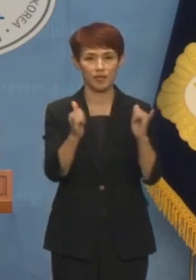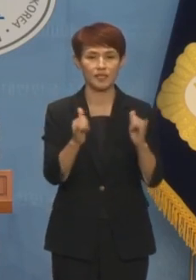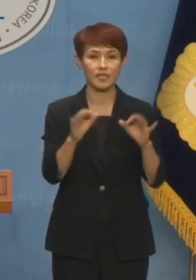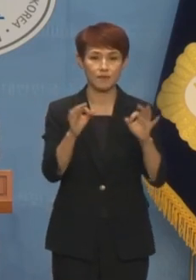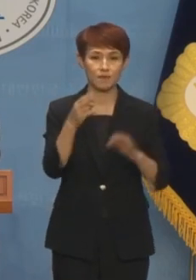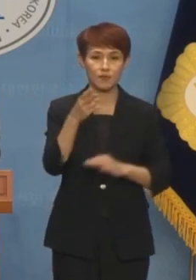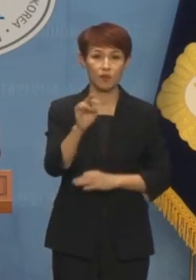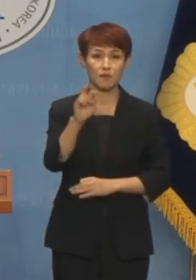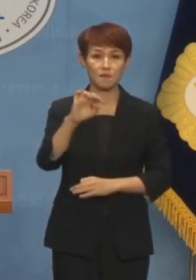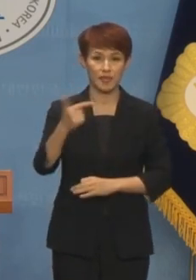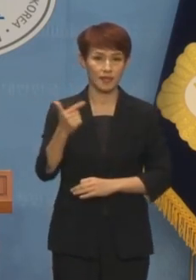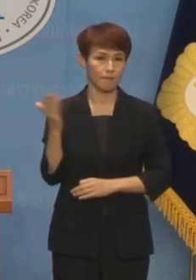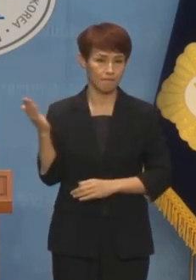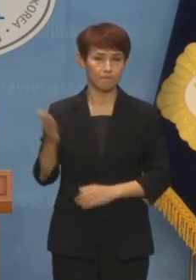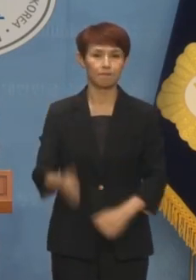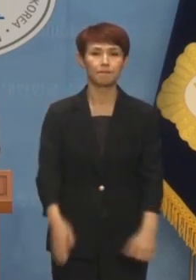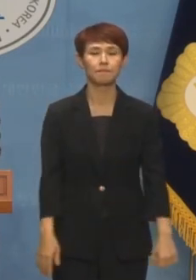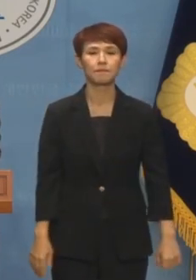김영민 의원입니다.